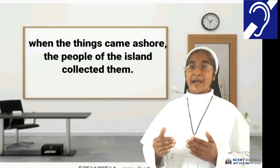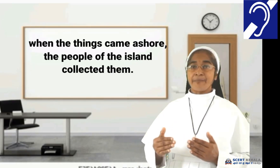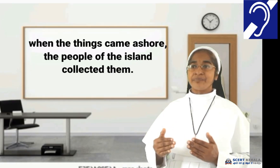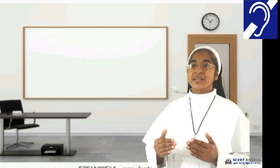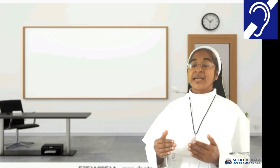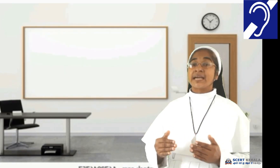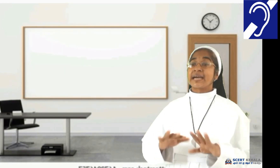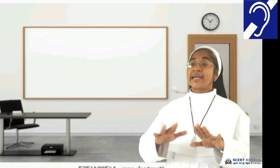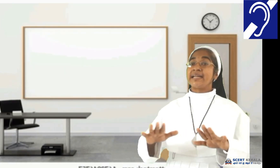സാധനങ്ങളെല്ലാം